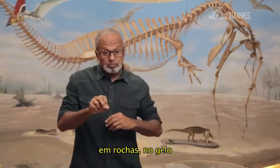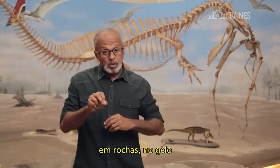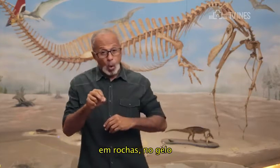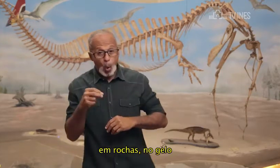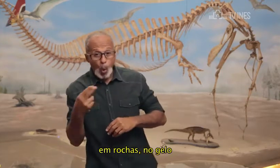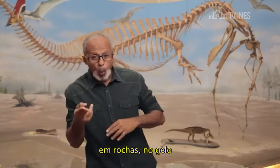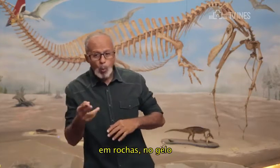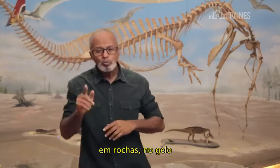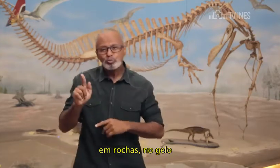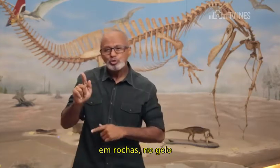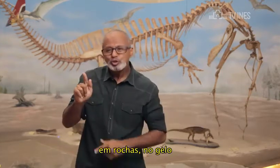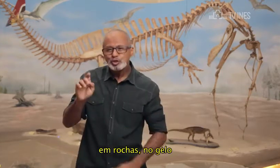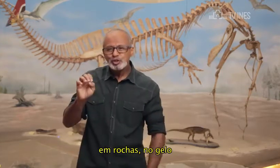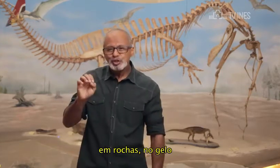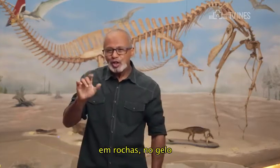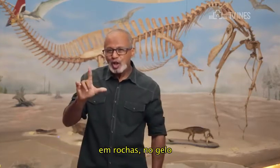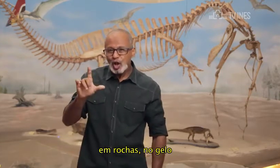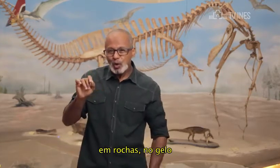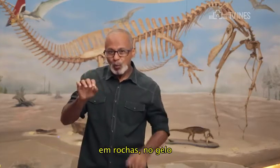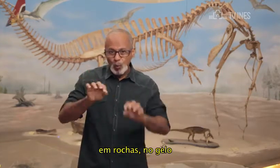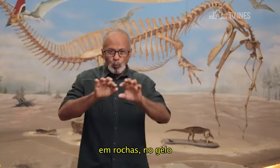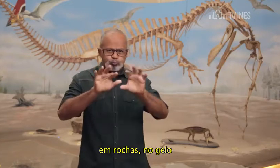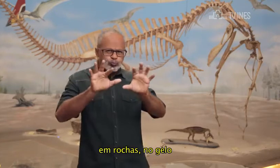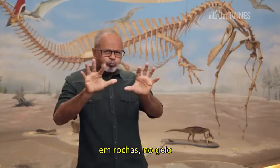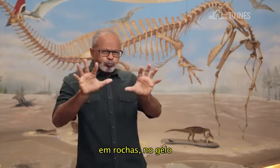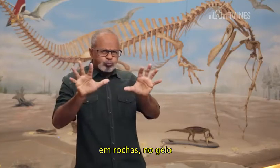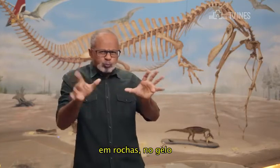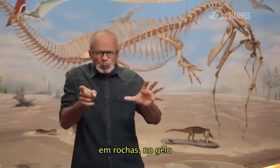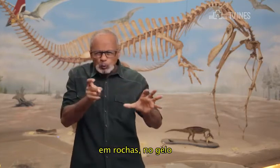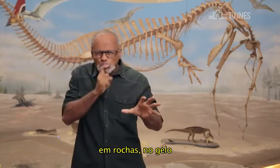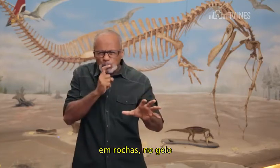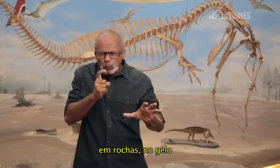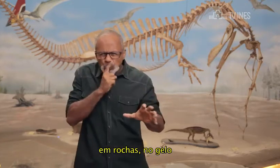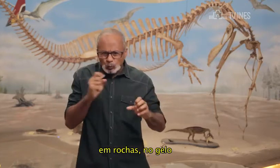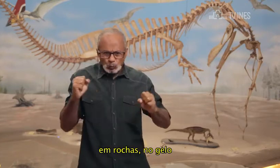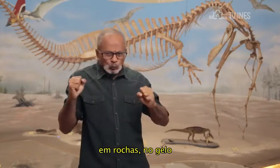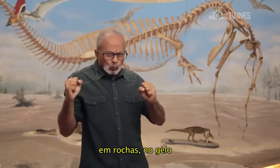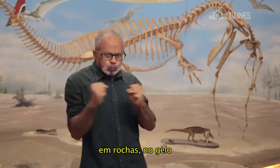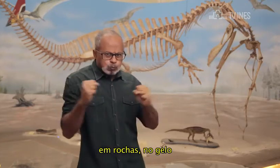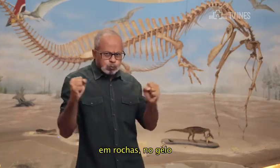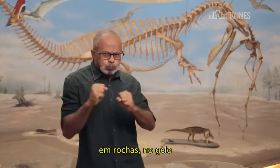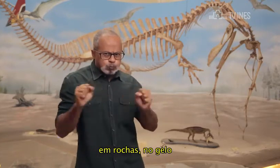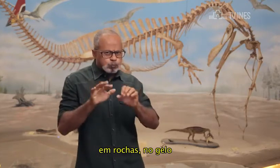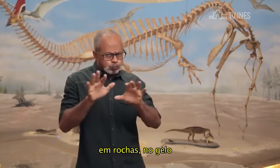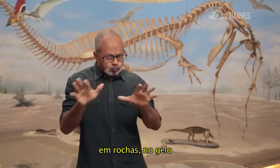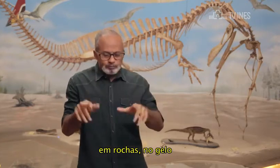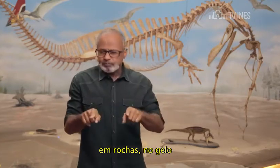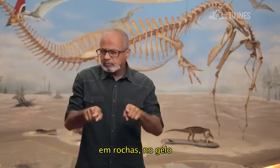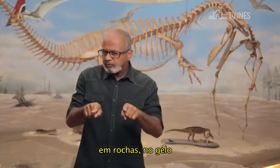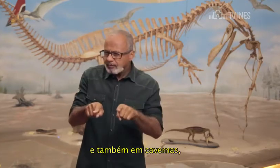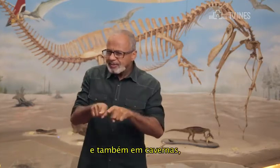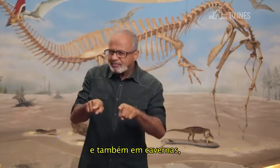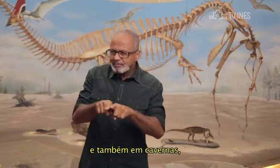no gelo e também